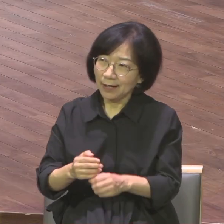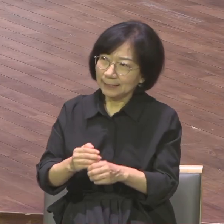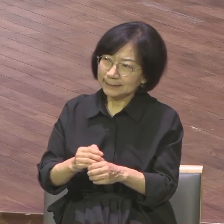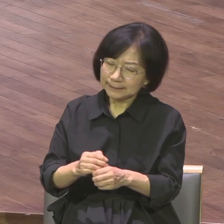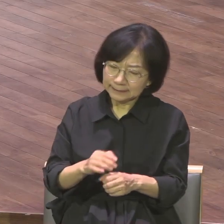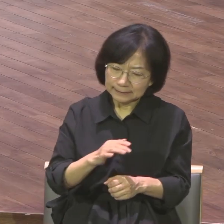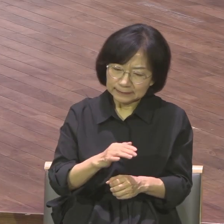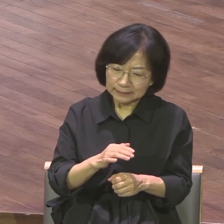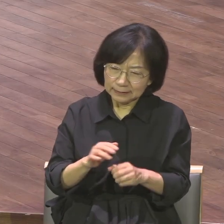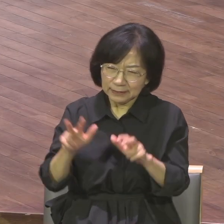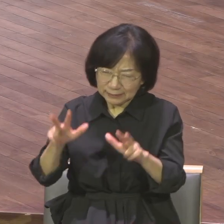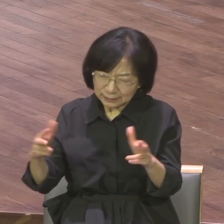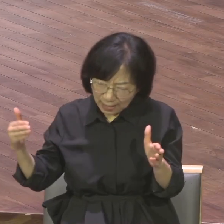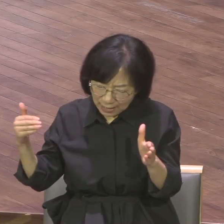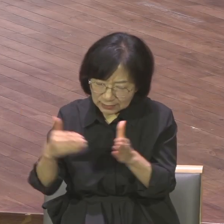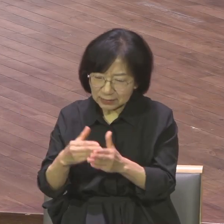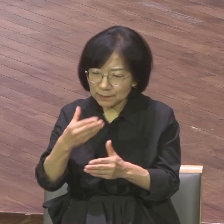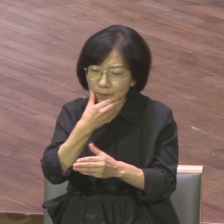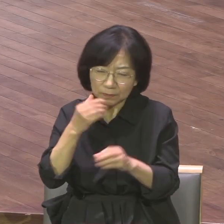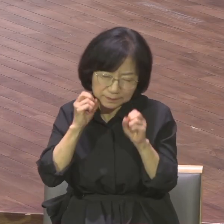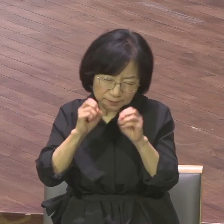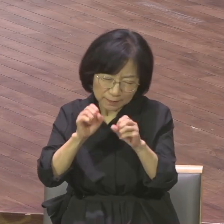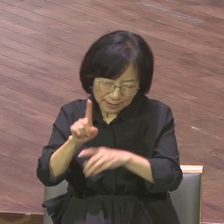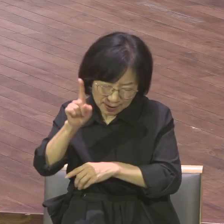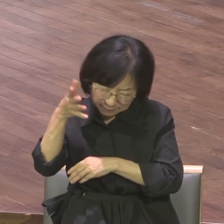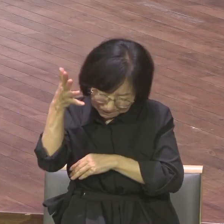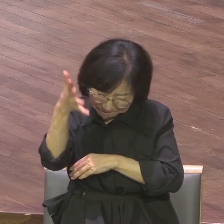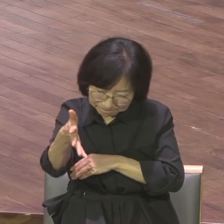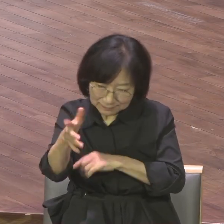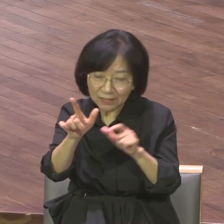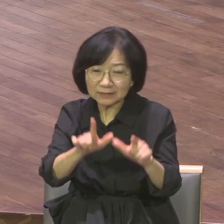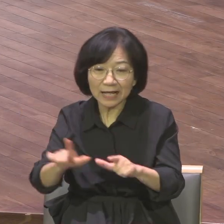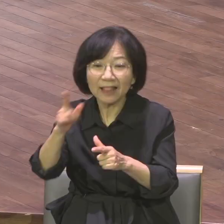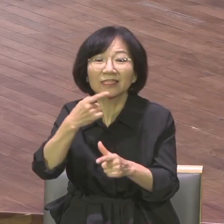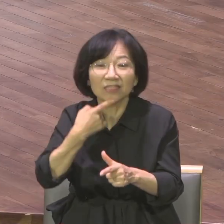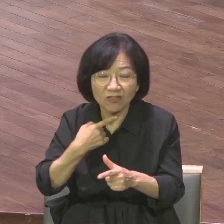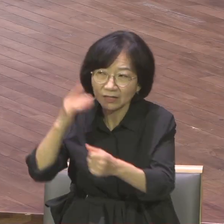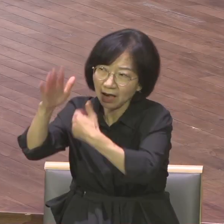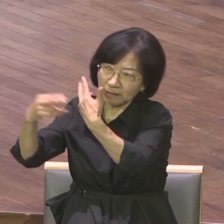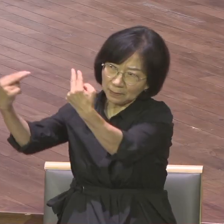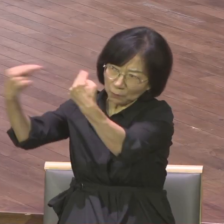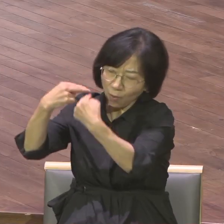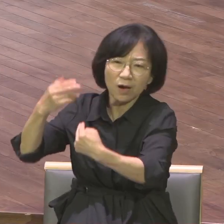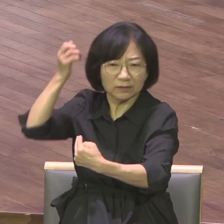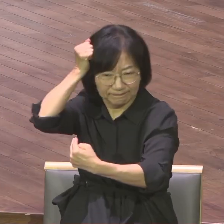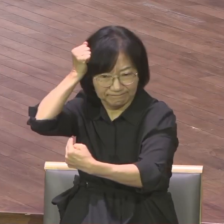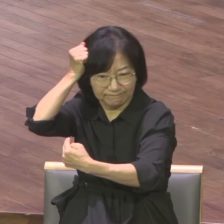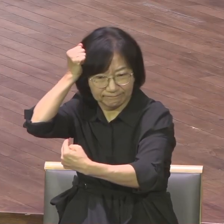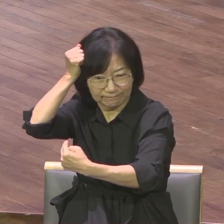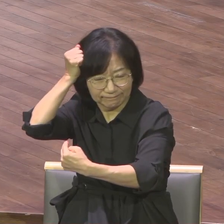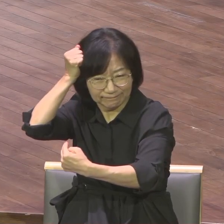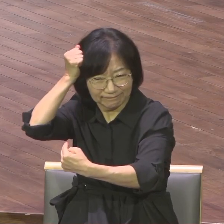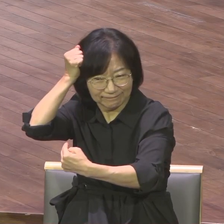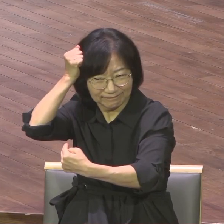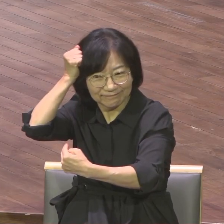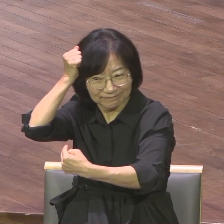위에 살았잖아요. 그럼 하나님이 이런 어려운 과정을 통해서 하나님께서 반드시 갑절로